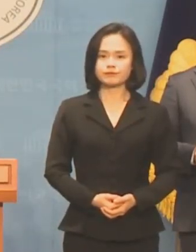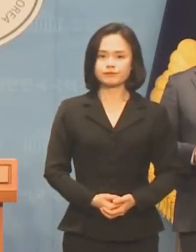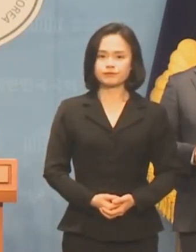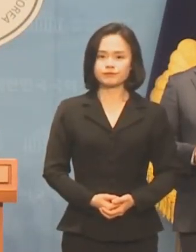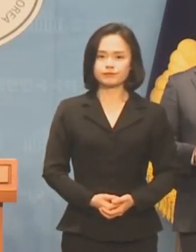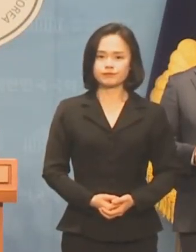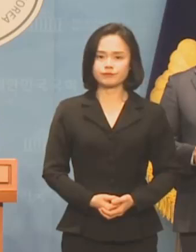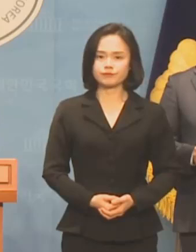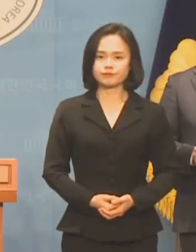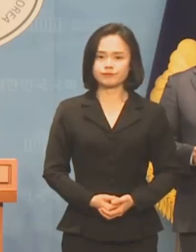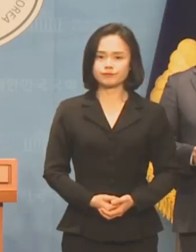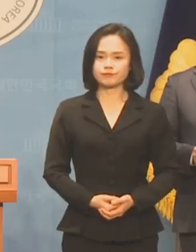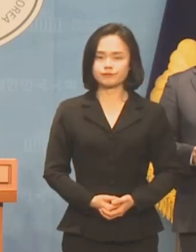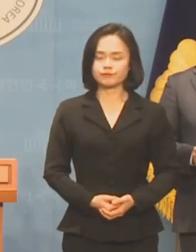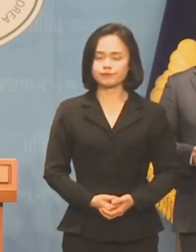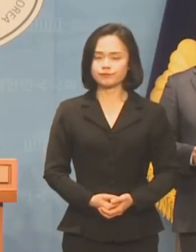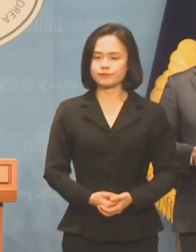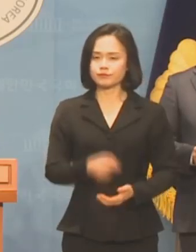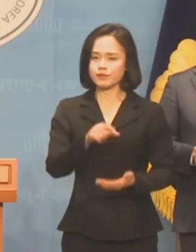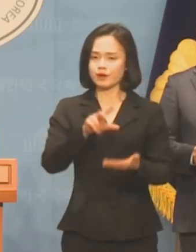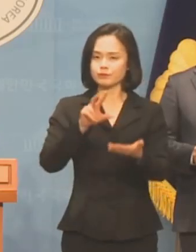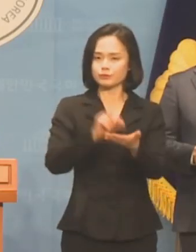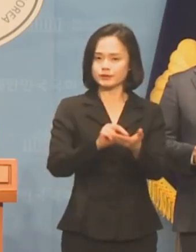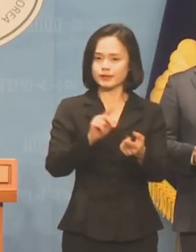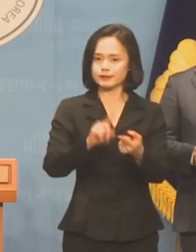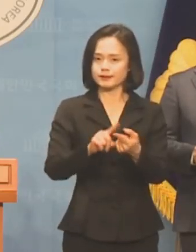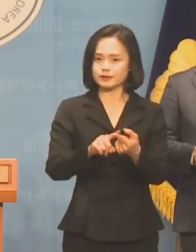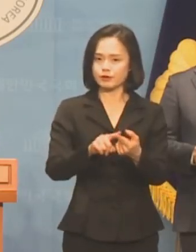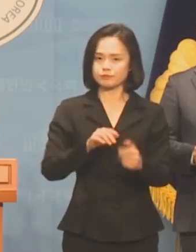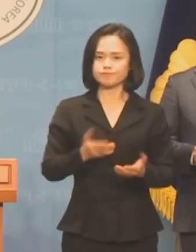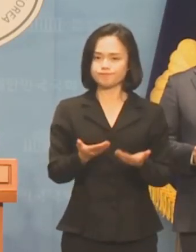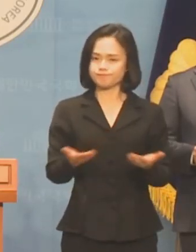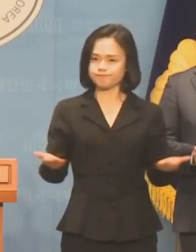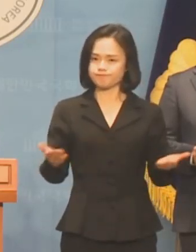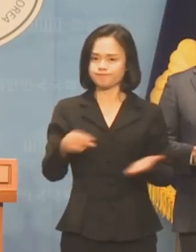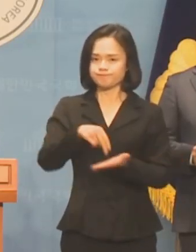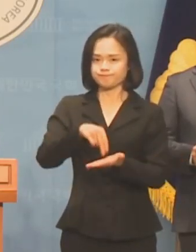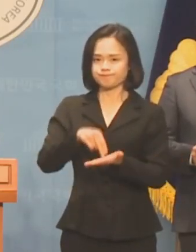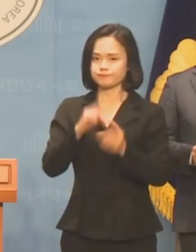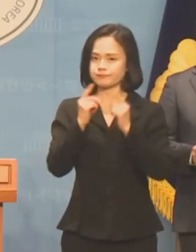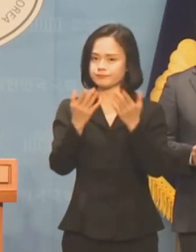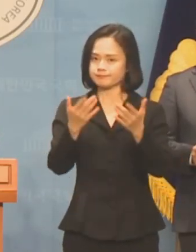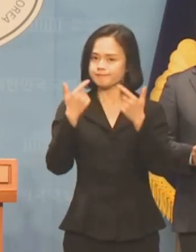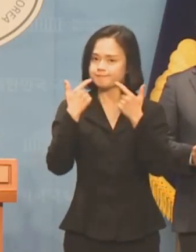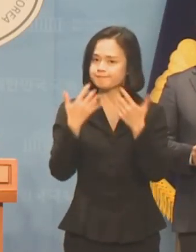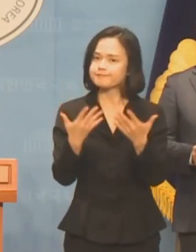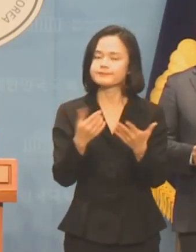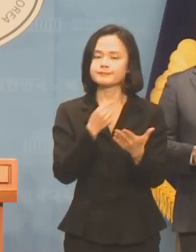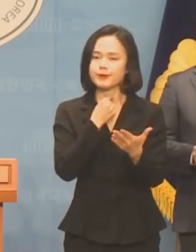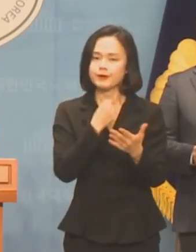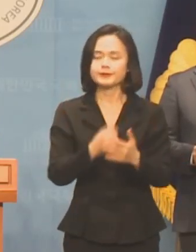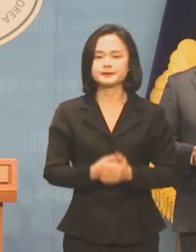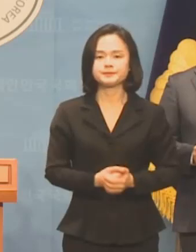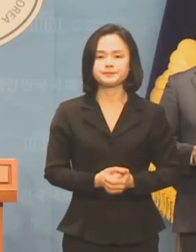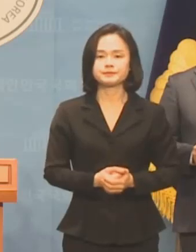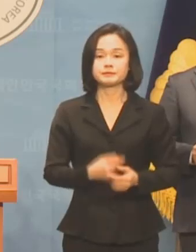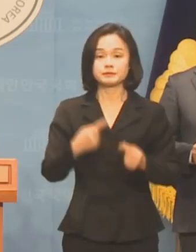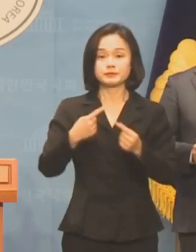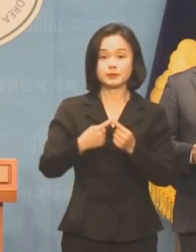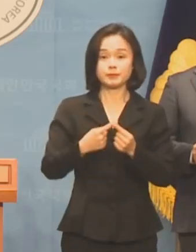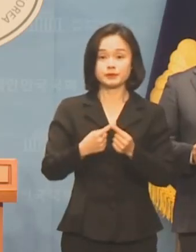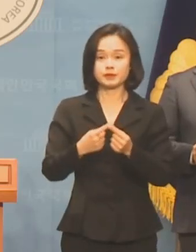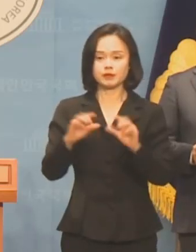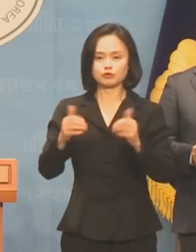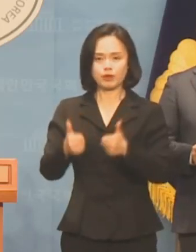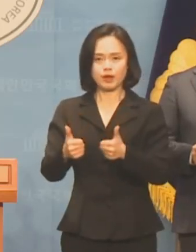우리는 이러한 사태에 대해 다음과 같은 입장을 명확히 밝힙니다. 첫째, 입법부는 물론 사법부마저